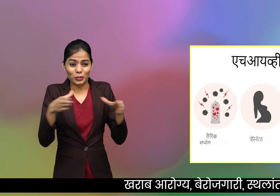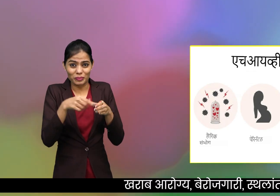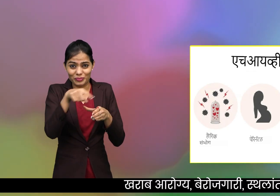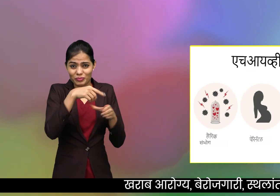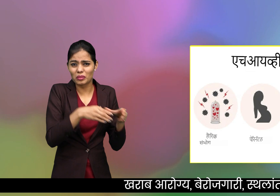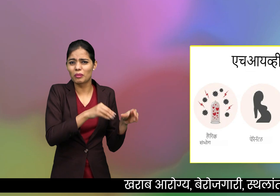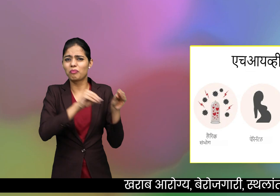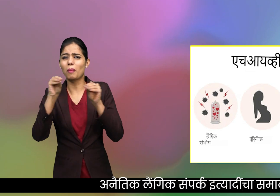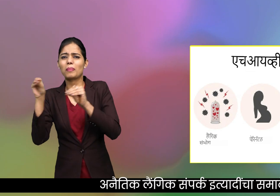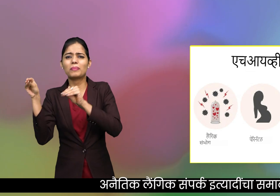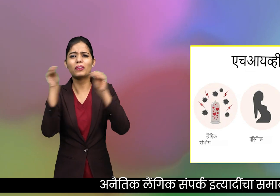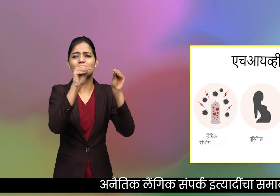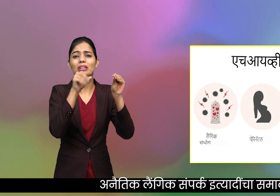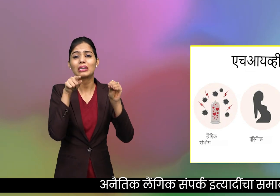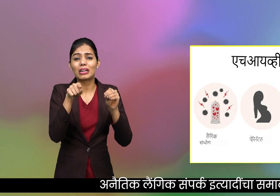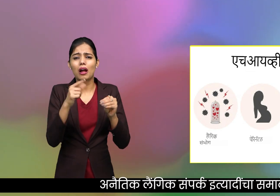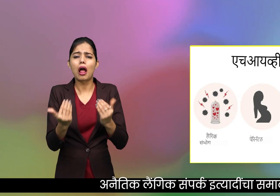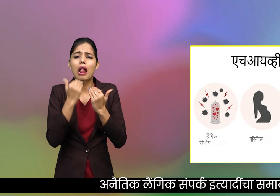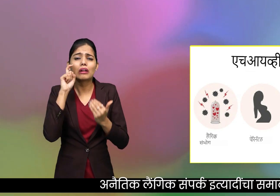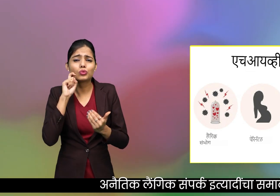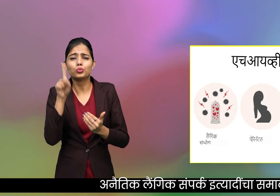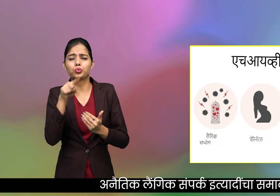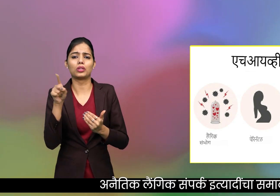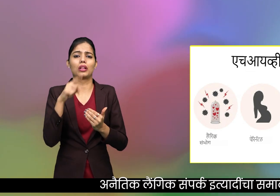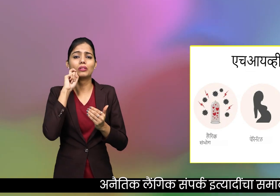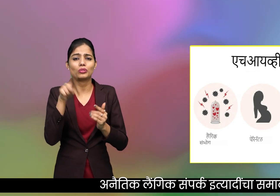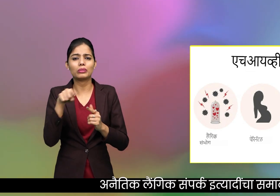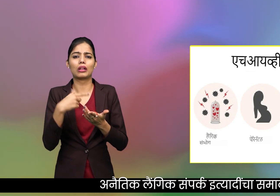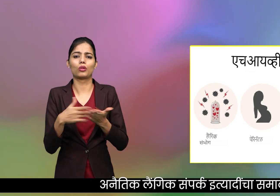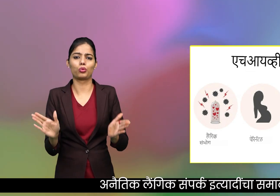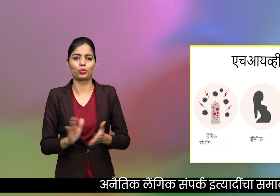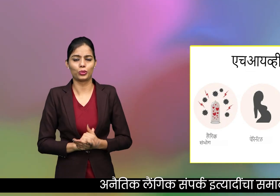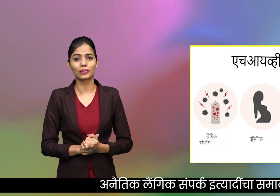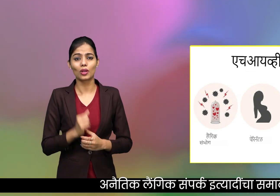स्थलांतर, अनैतिक लैंगिक संपर्क इत्यादींचा समावेश आहे.